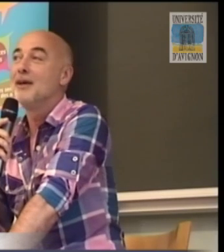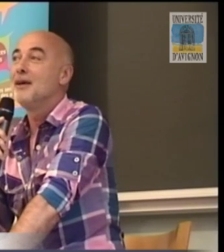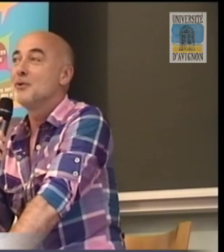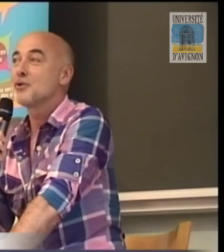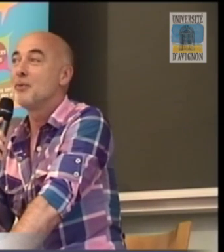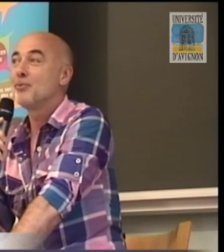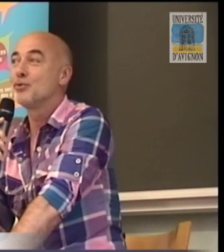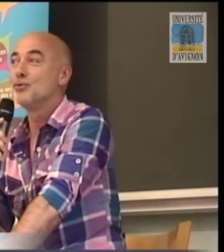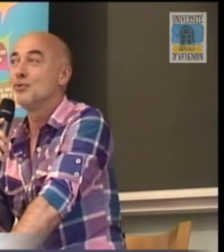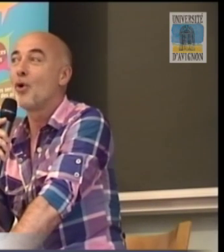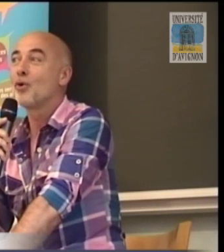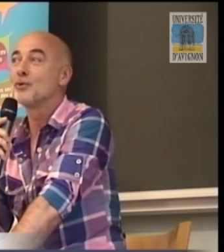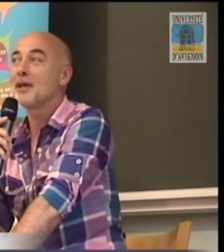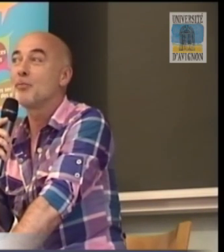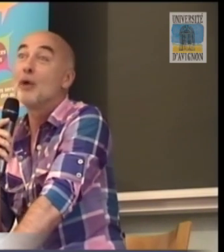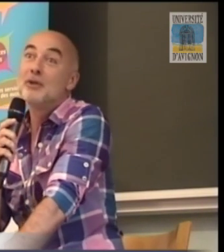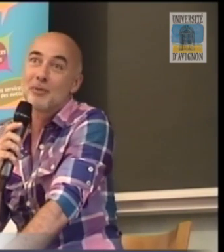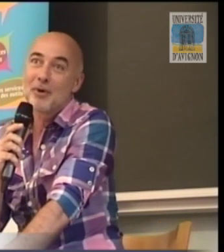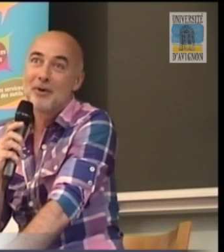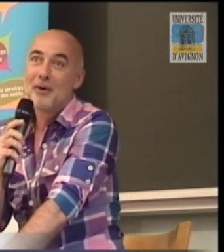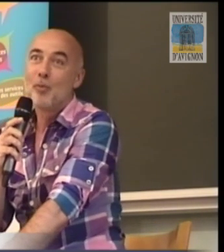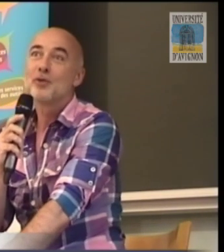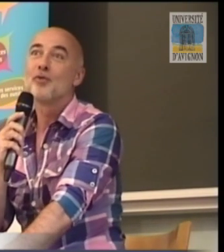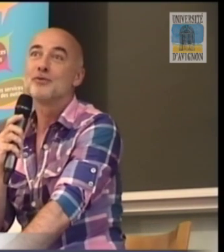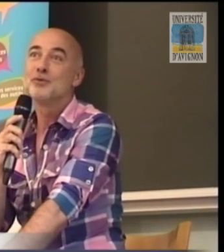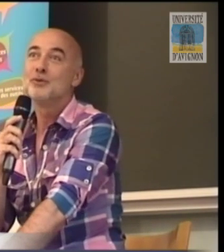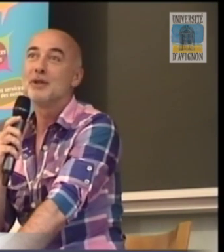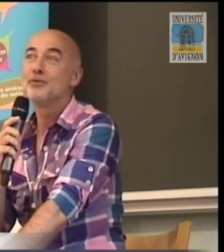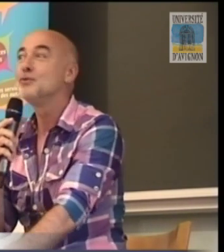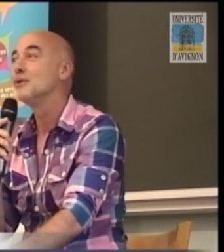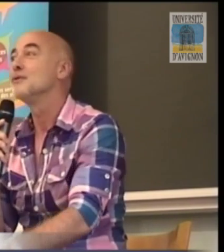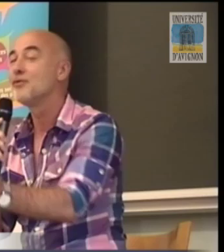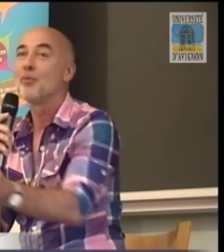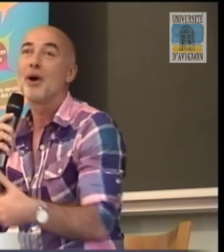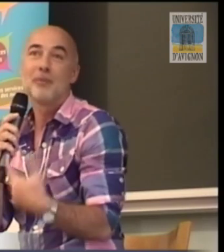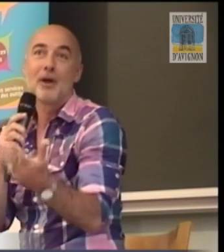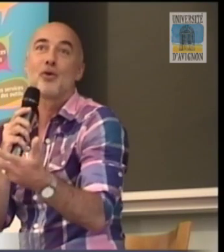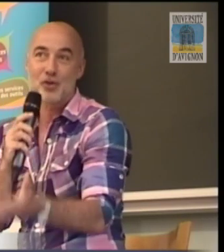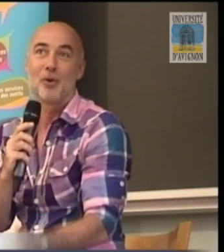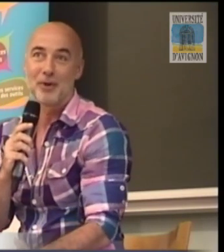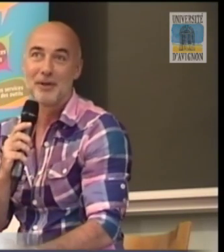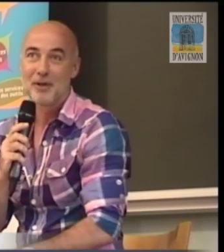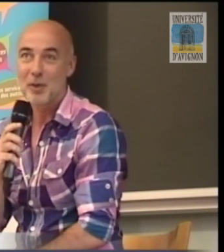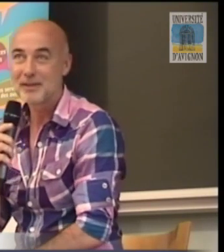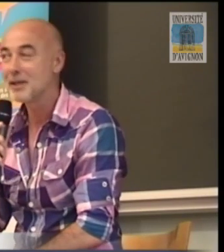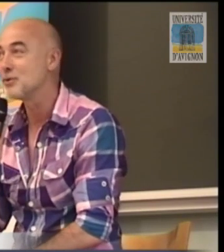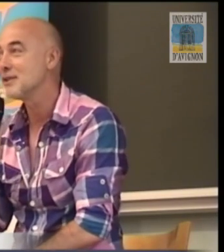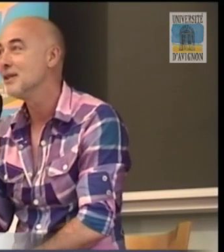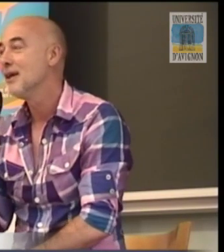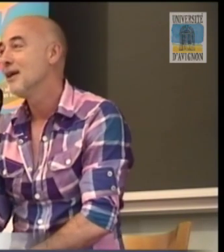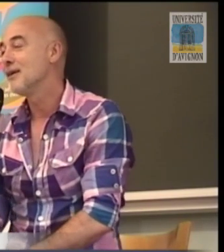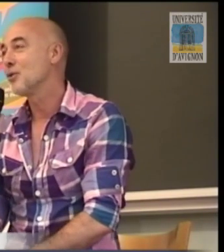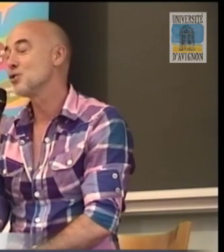interroger. Nous sommes là pour nous rencontrer, pas uniquement moi devant vous et vous devant moi, mais ensemble. Je crois que c'est ça